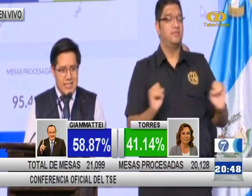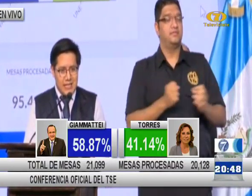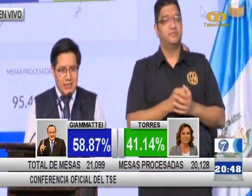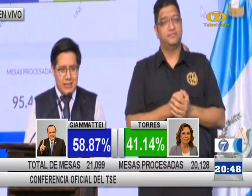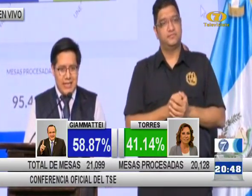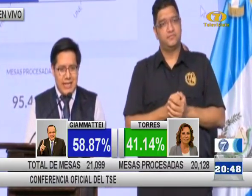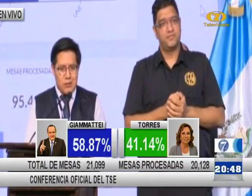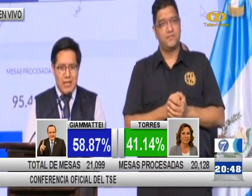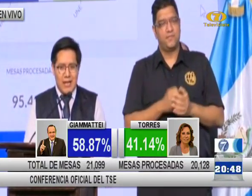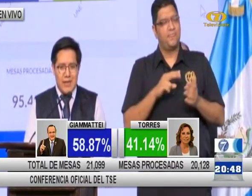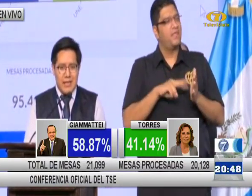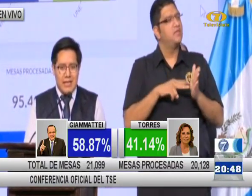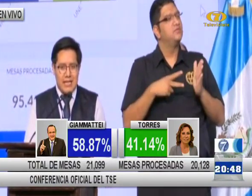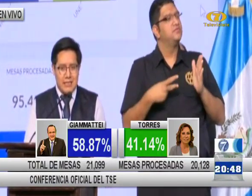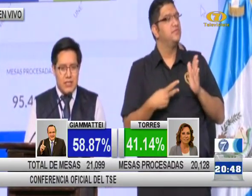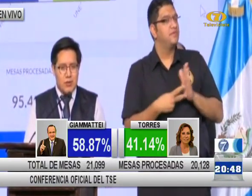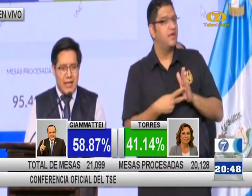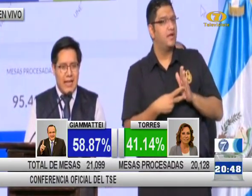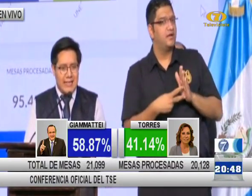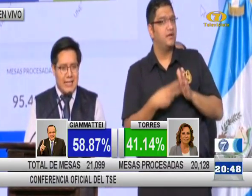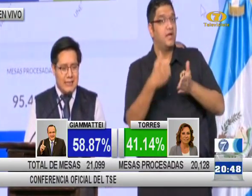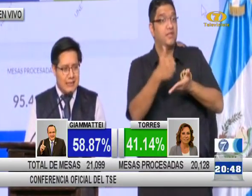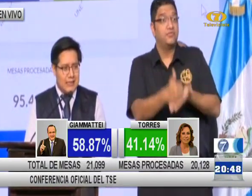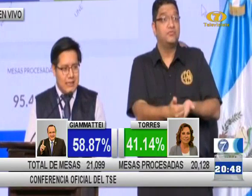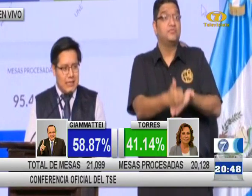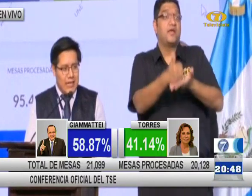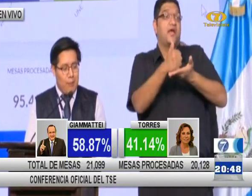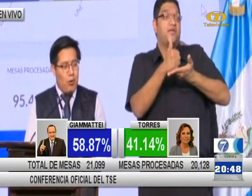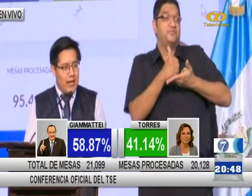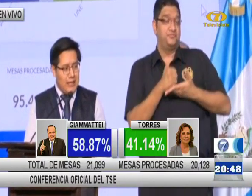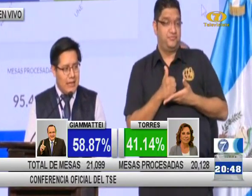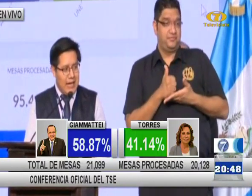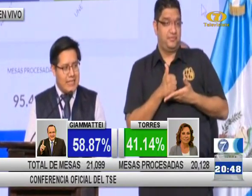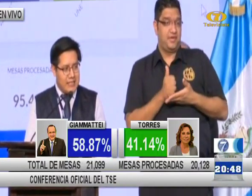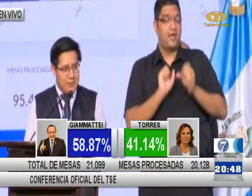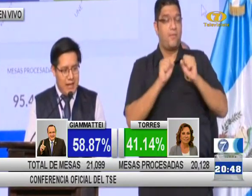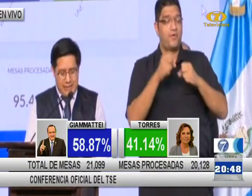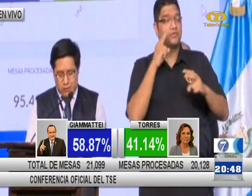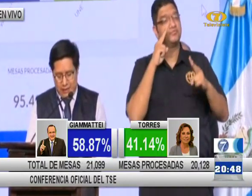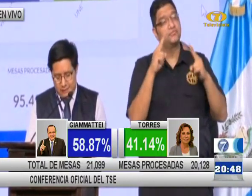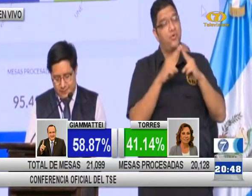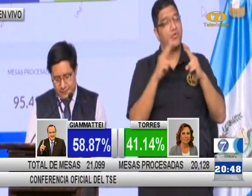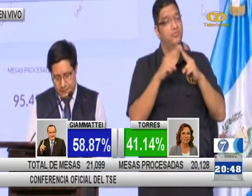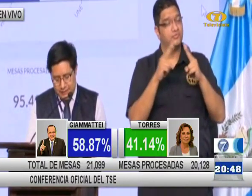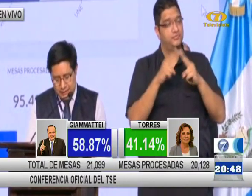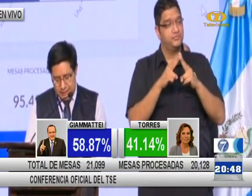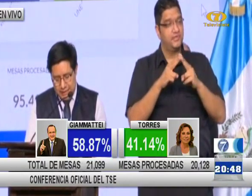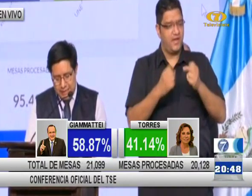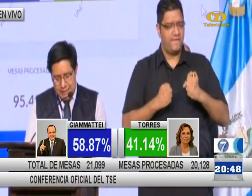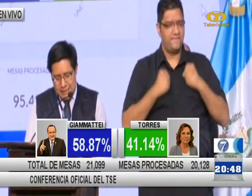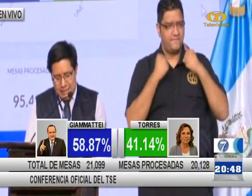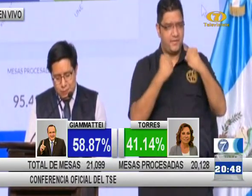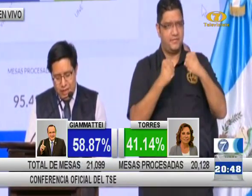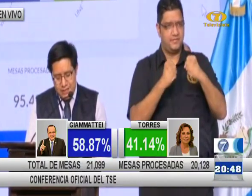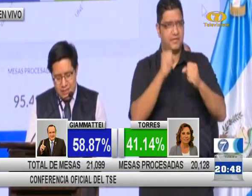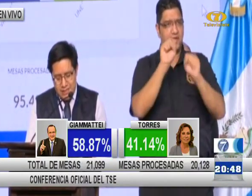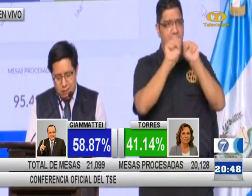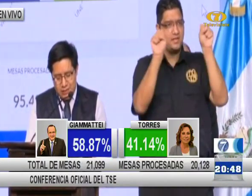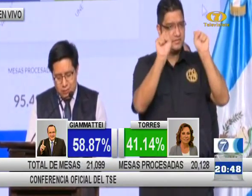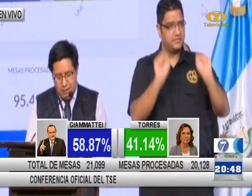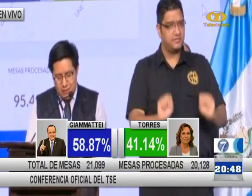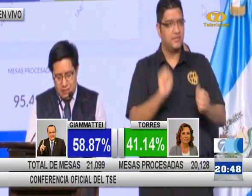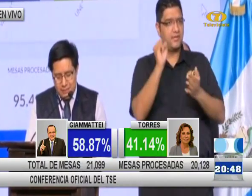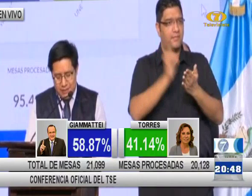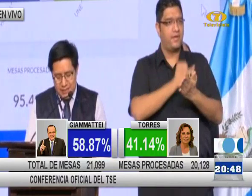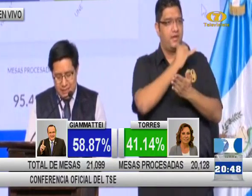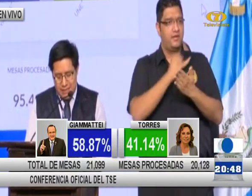Es decir, es una herramienta ciudadana que apoya al sistema electoral. Las proyecciones de